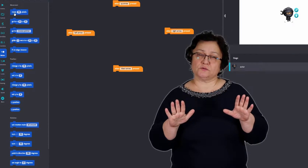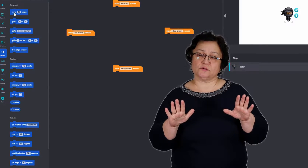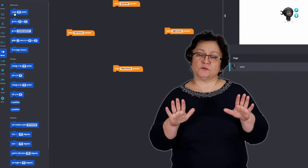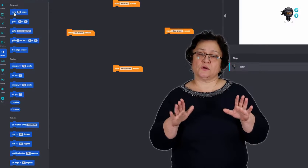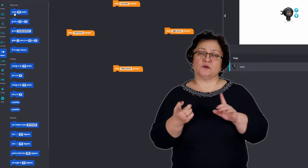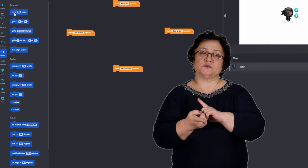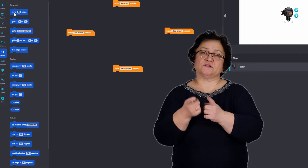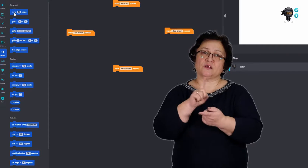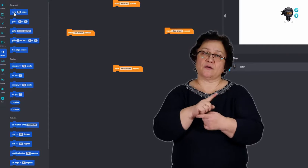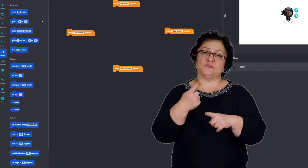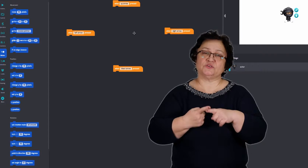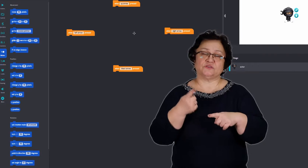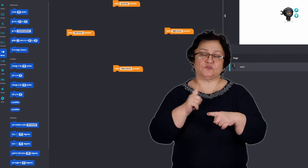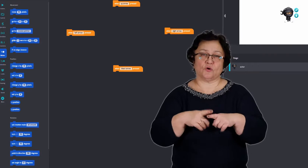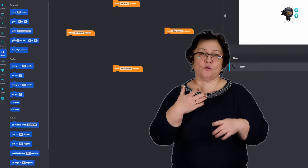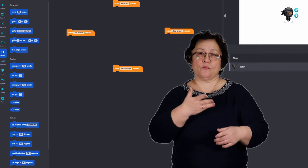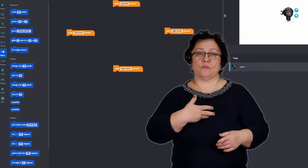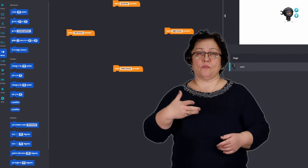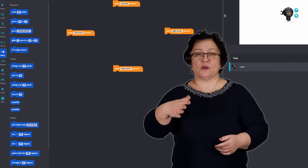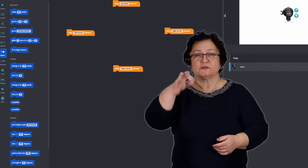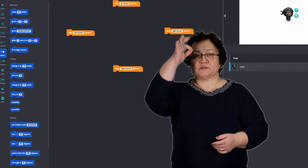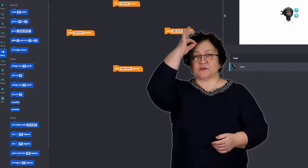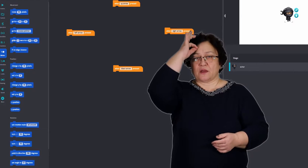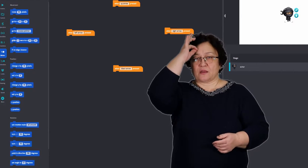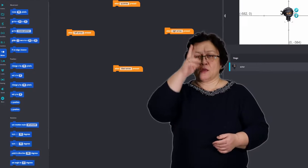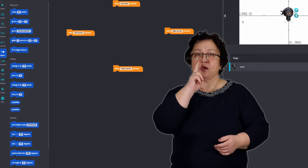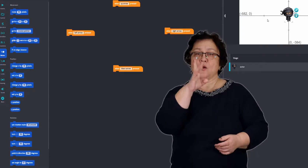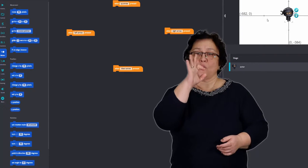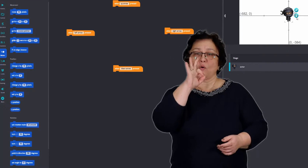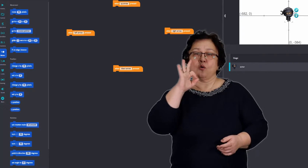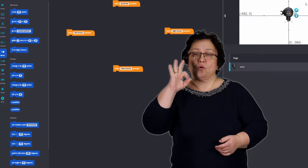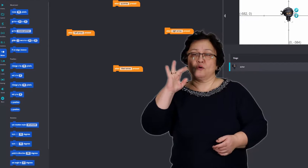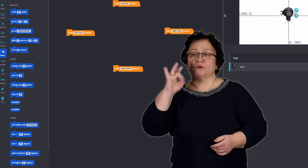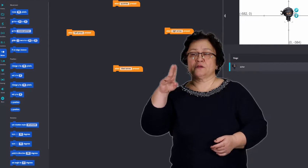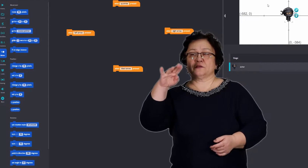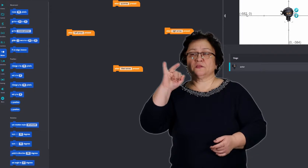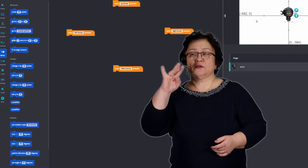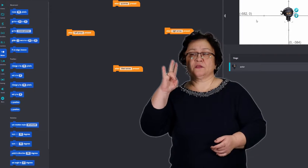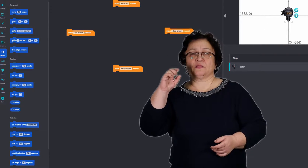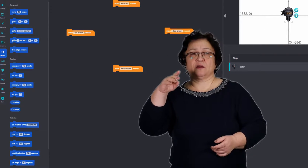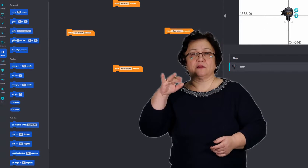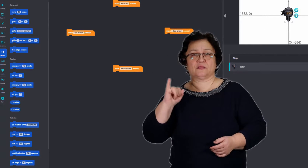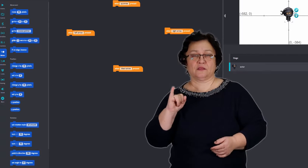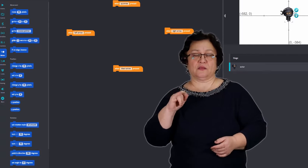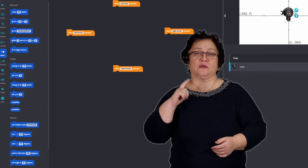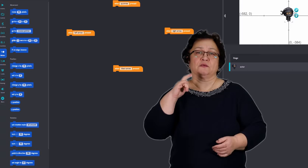підходить. Замість цього ми згадуємо координати